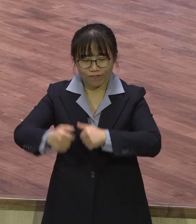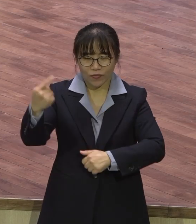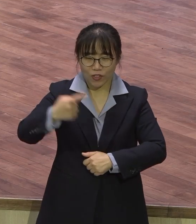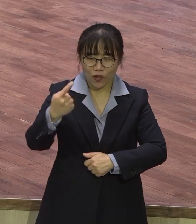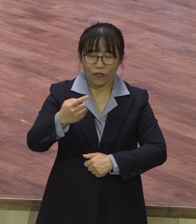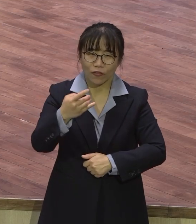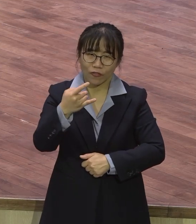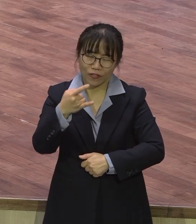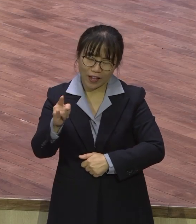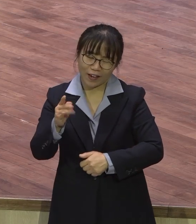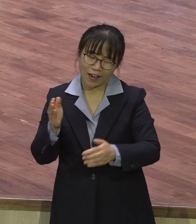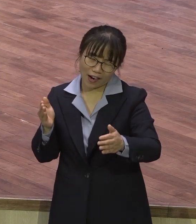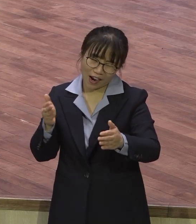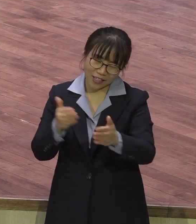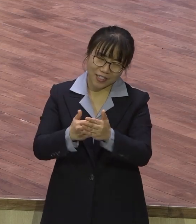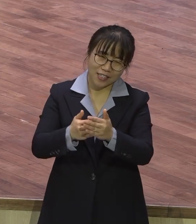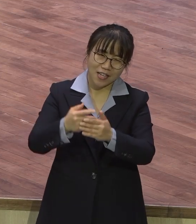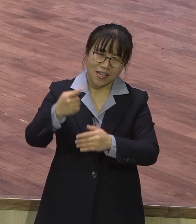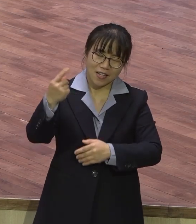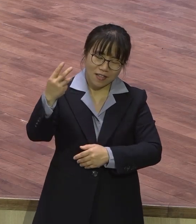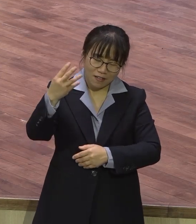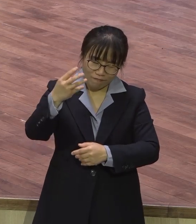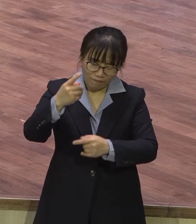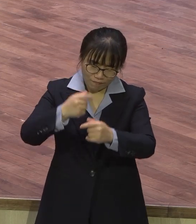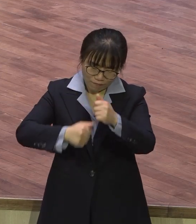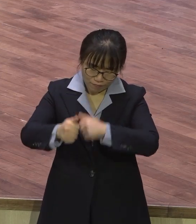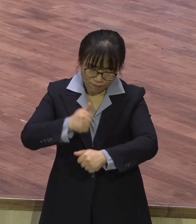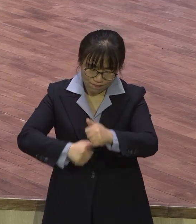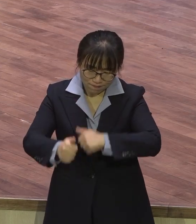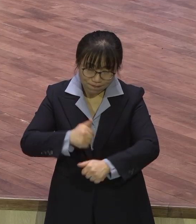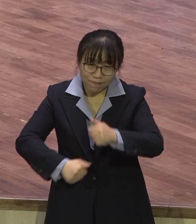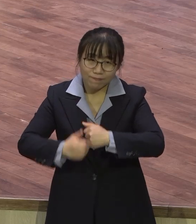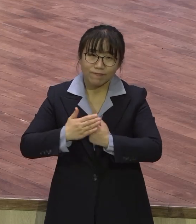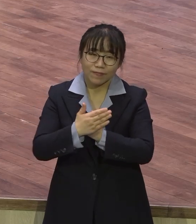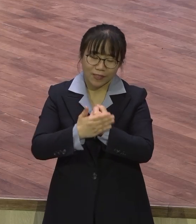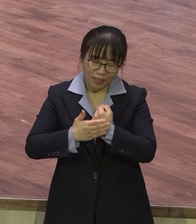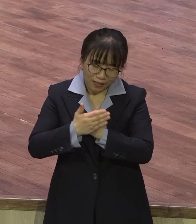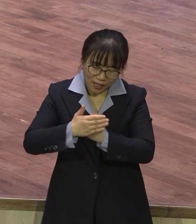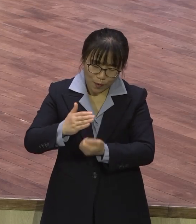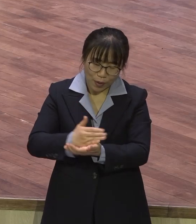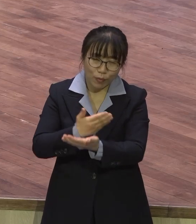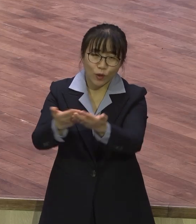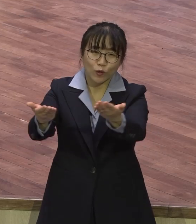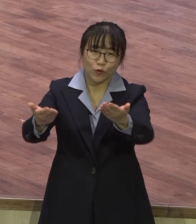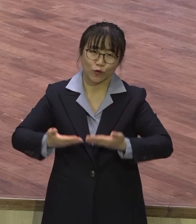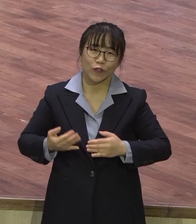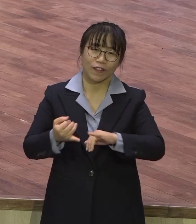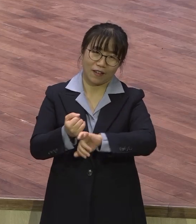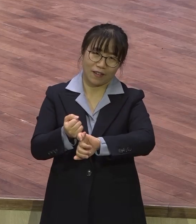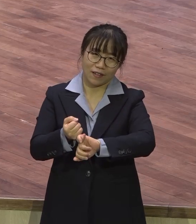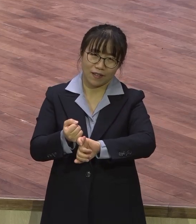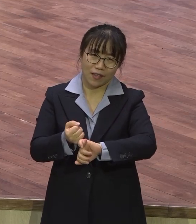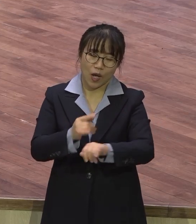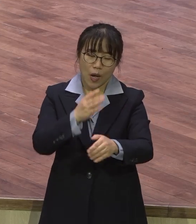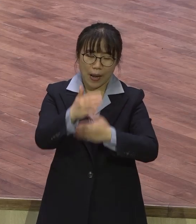하나님의 말씀을 하나님을 사랑하고 하나님의 말씀을 그것을 지키는 자